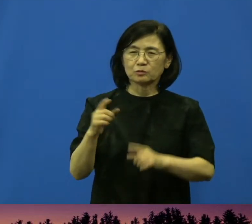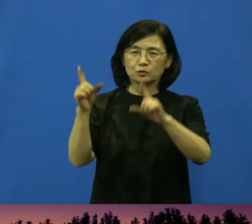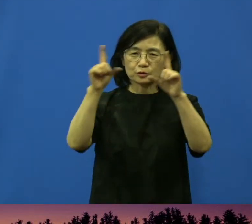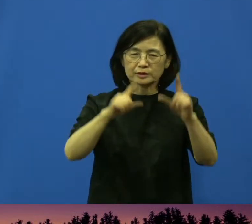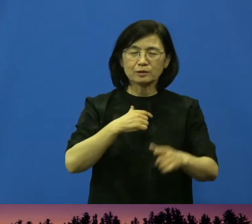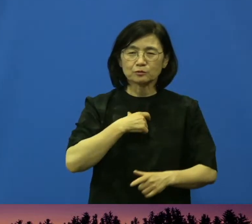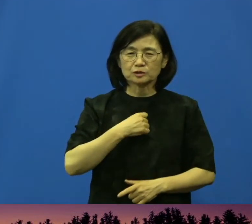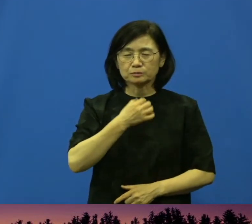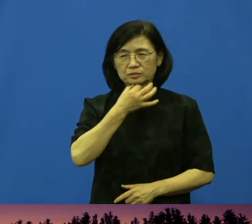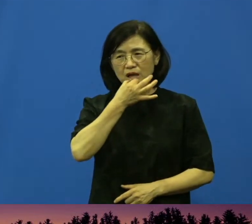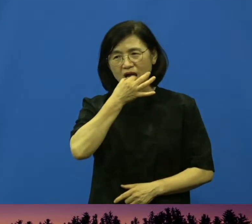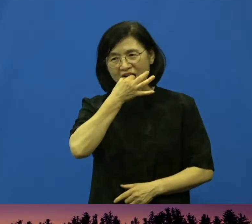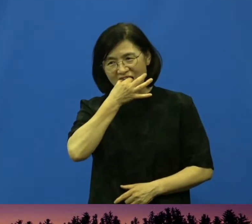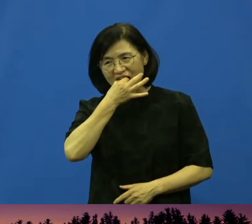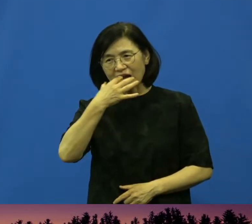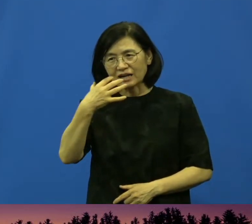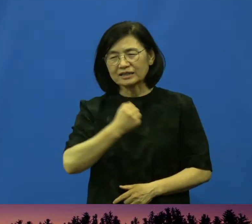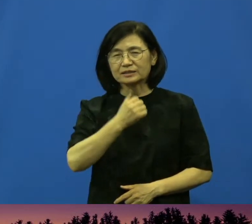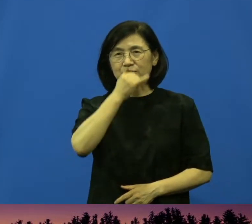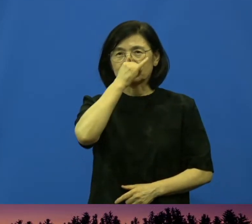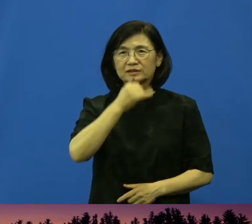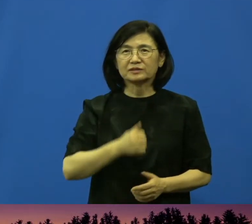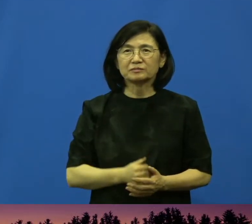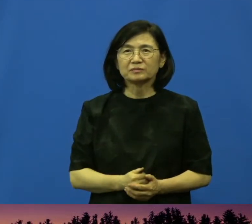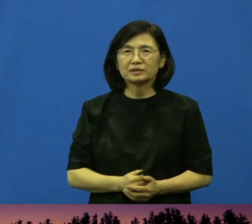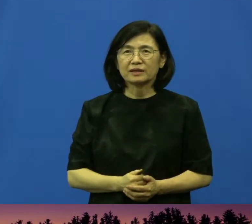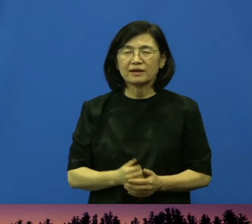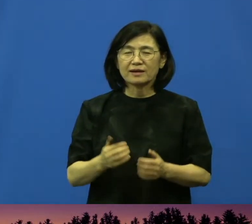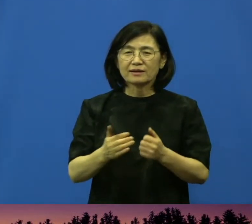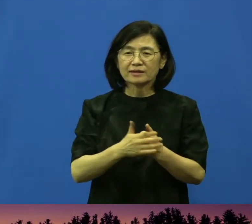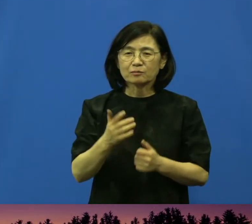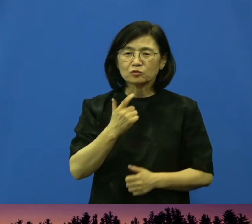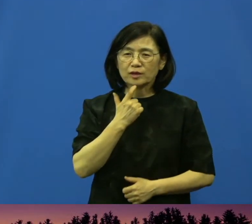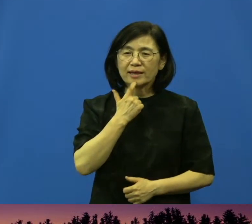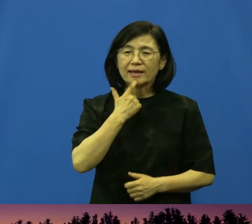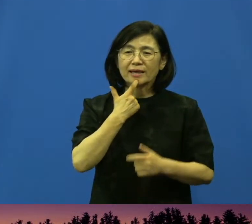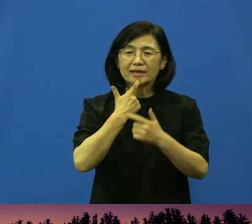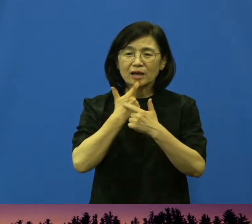그게 야곱의 인생이었고 야곱의 삶을 험악하게 만들었다는 거죠.